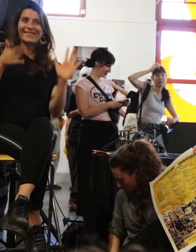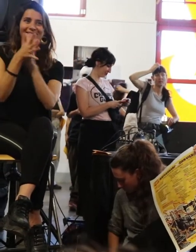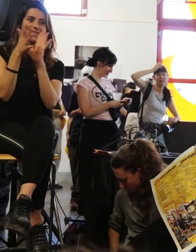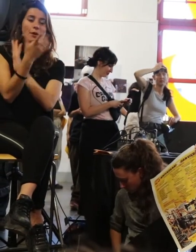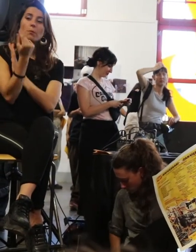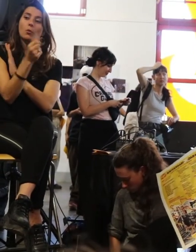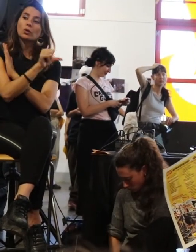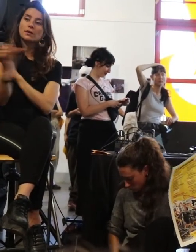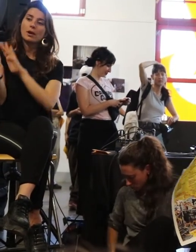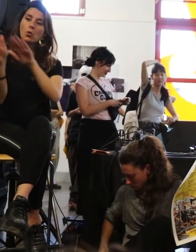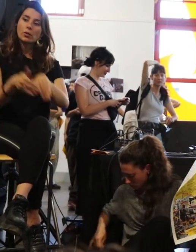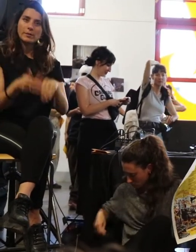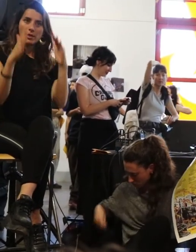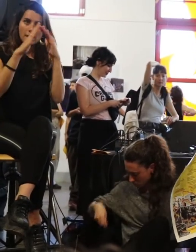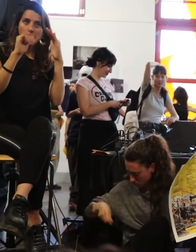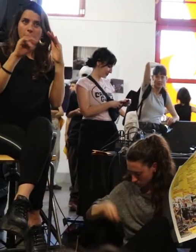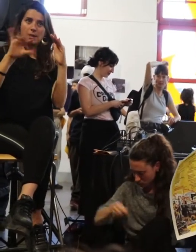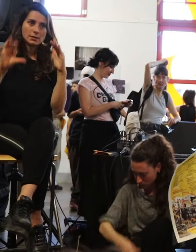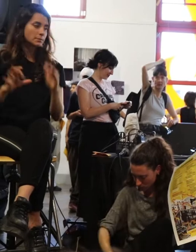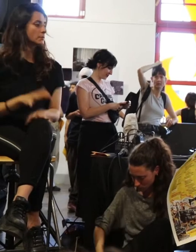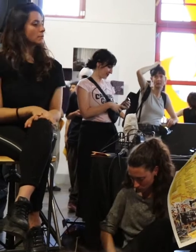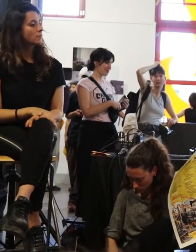Vies, que Andrea puede explicar.